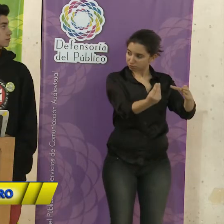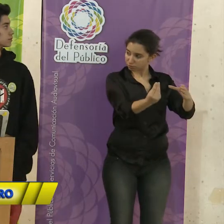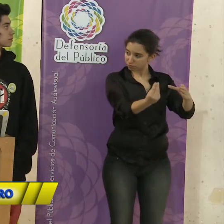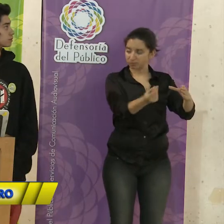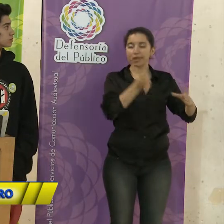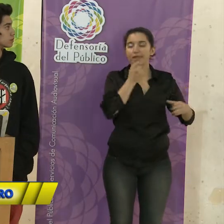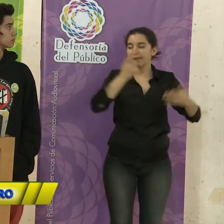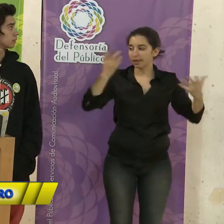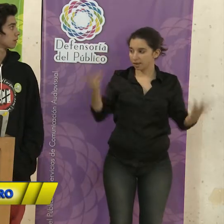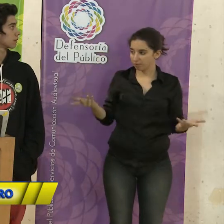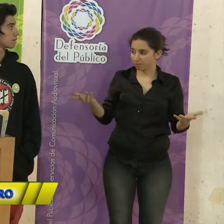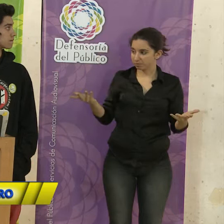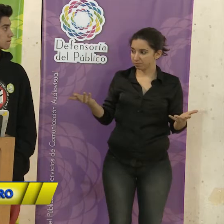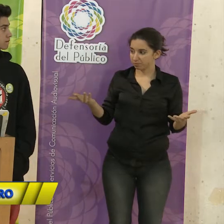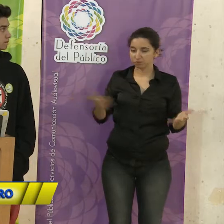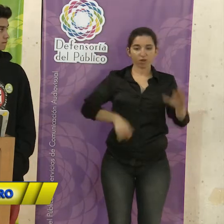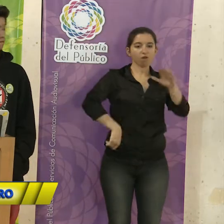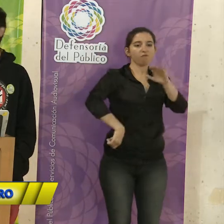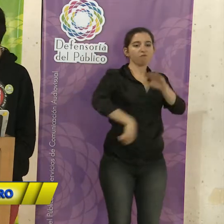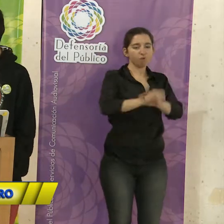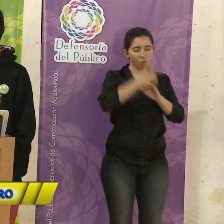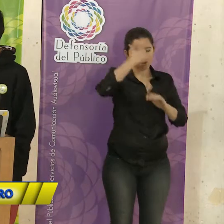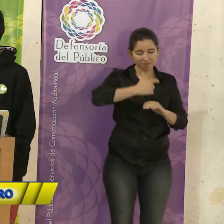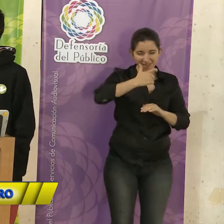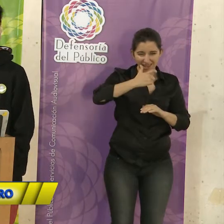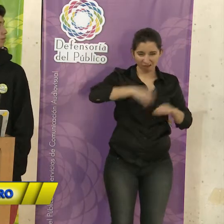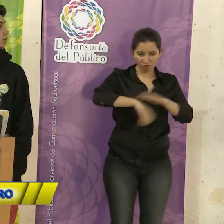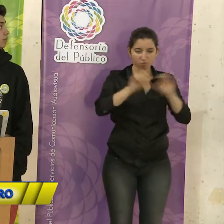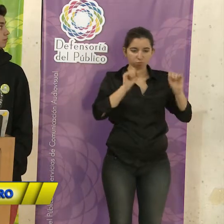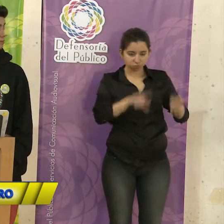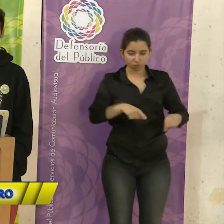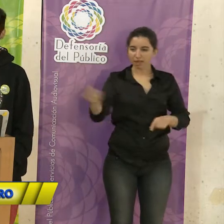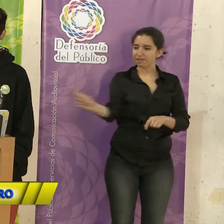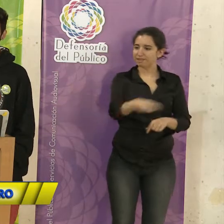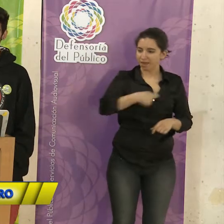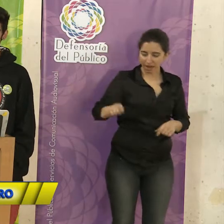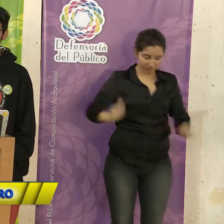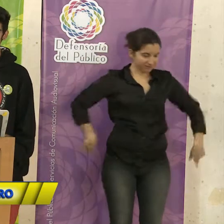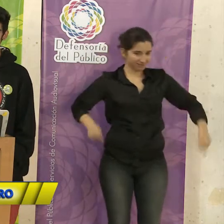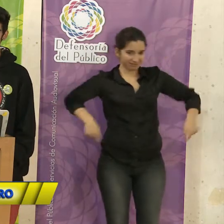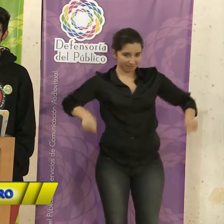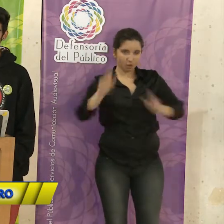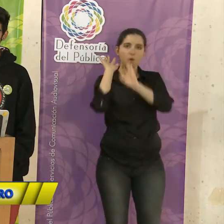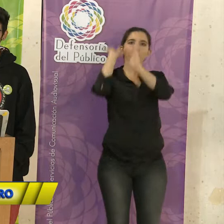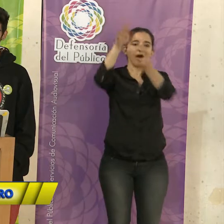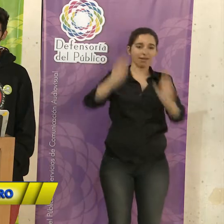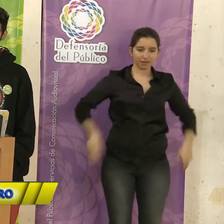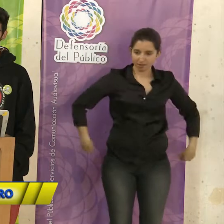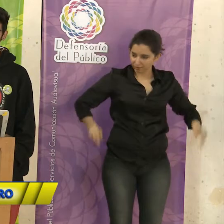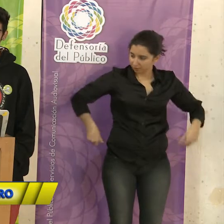así por ejemplo como el fútbol para ciegos o tenis o básquet en silla de ruedas.